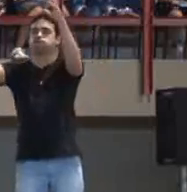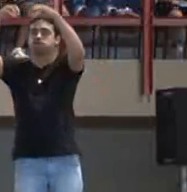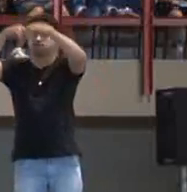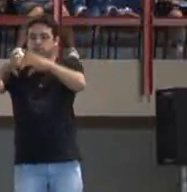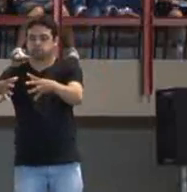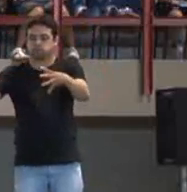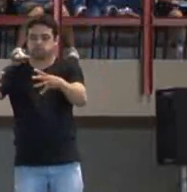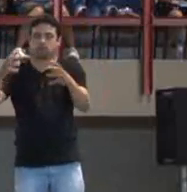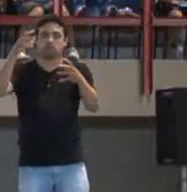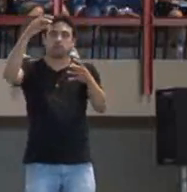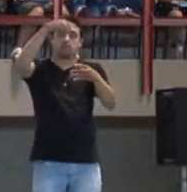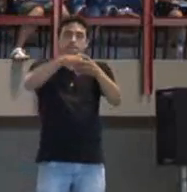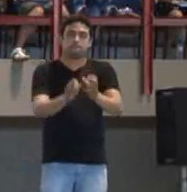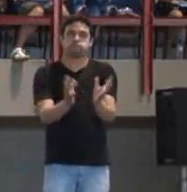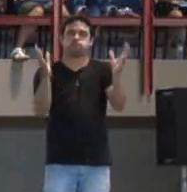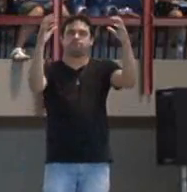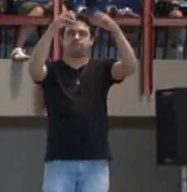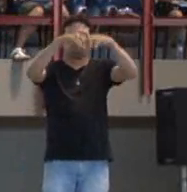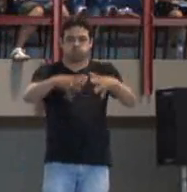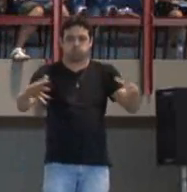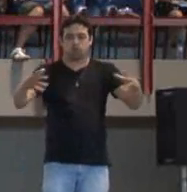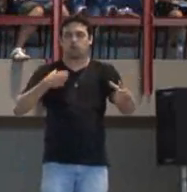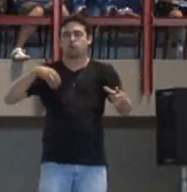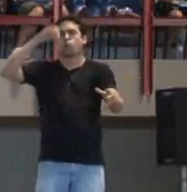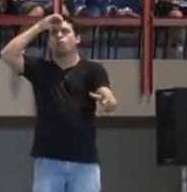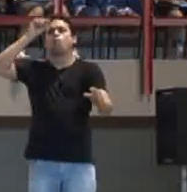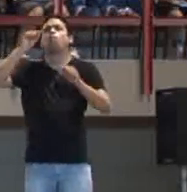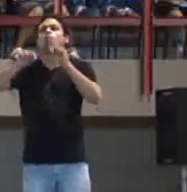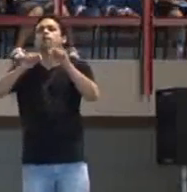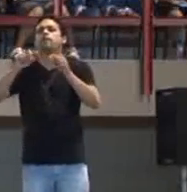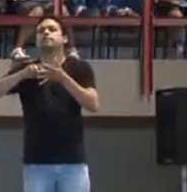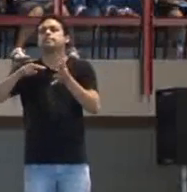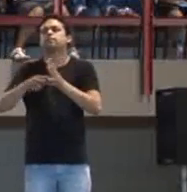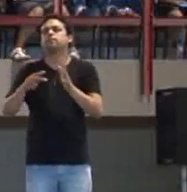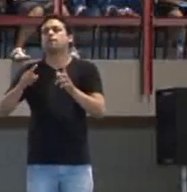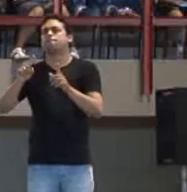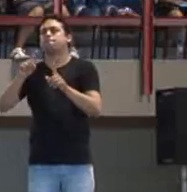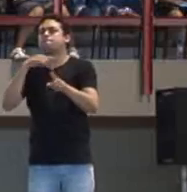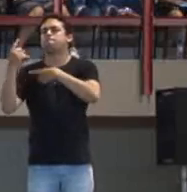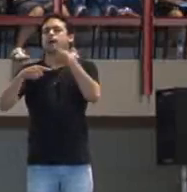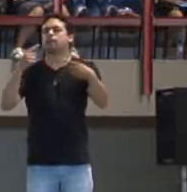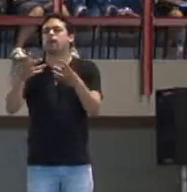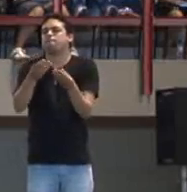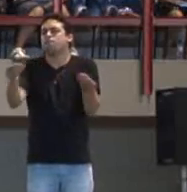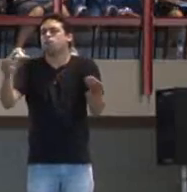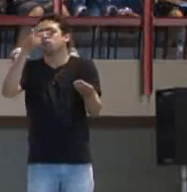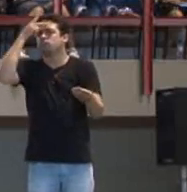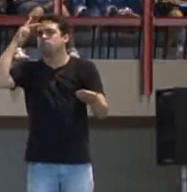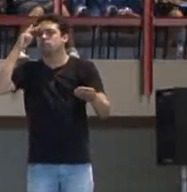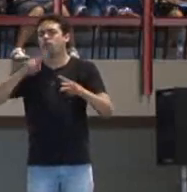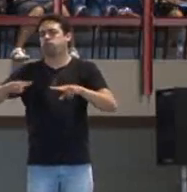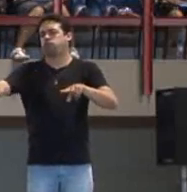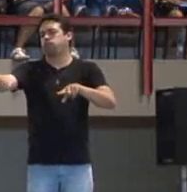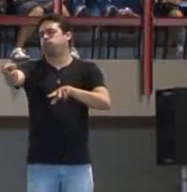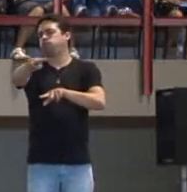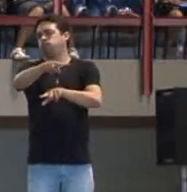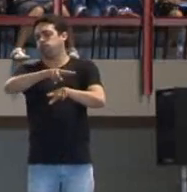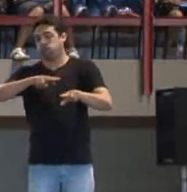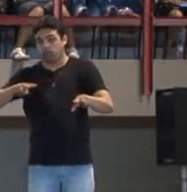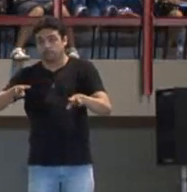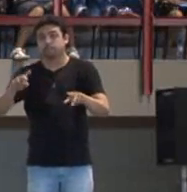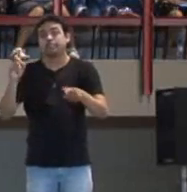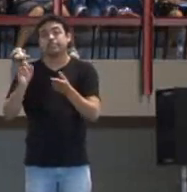pessoas ouviram a notícia sabia-se apenas que ela matava numa quantidade imensa de pessoas Então você pode